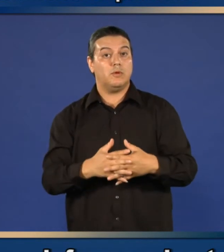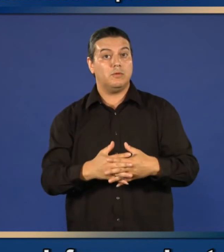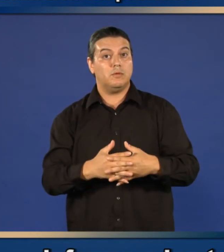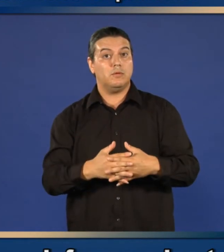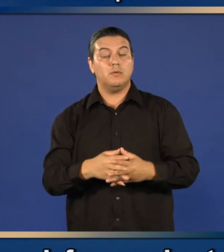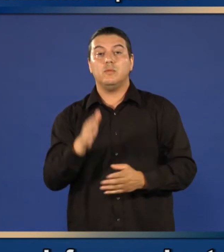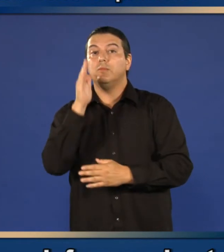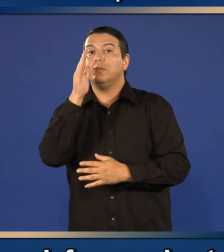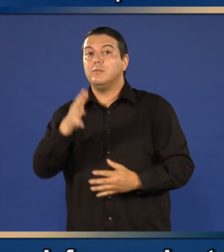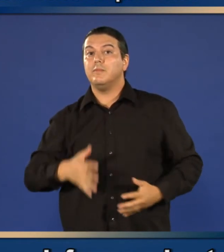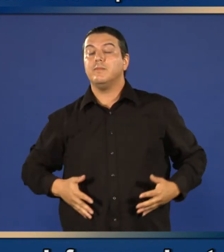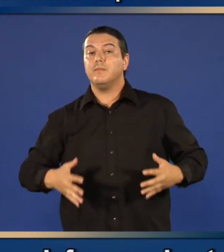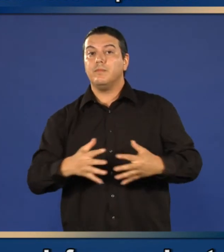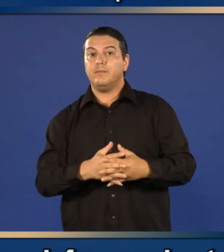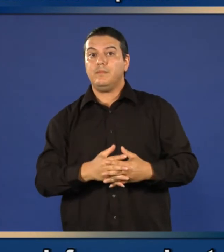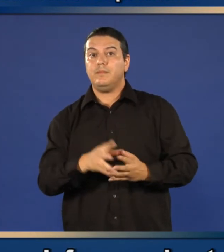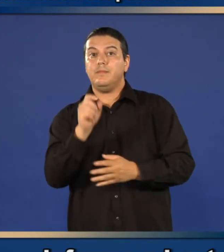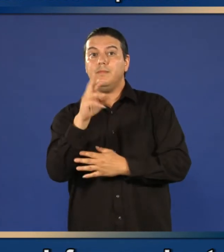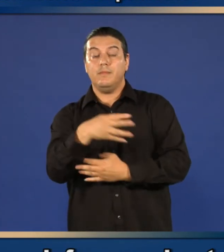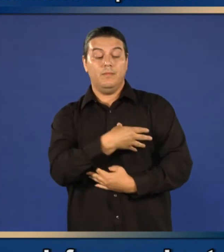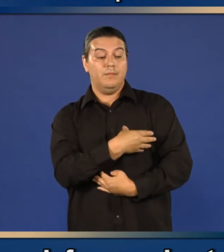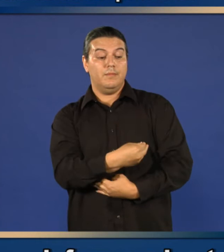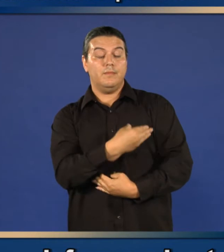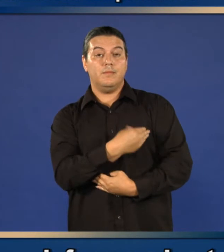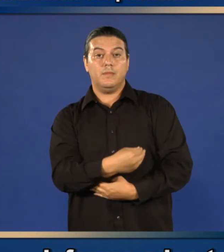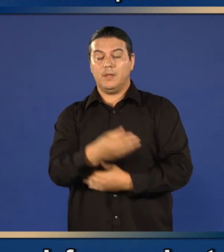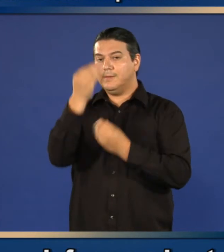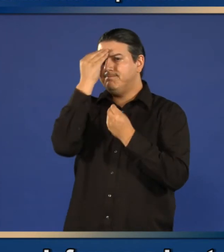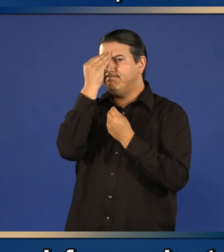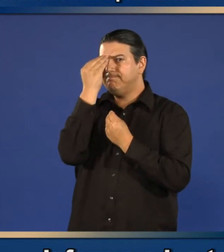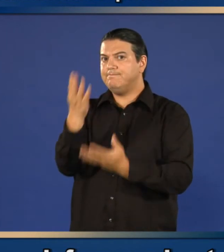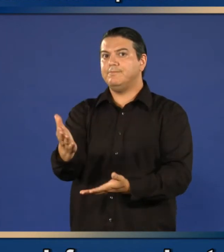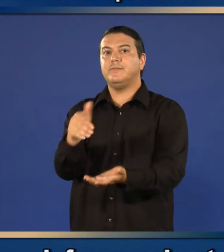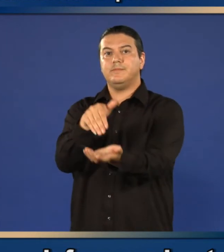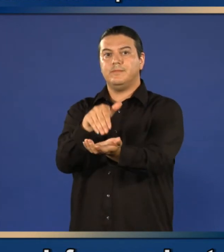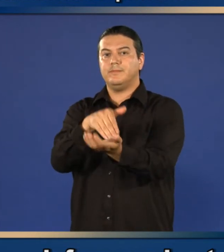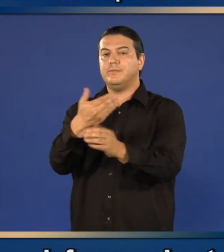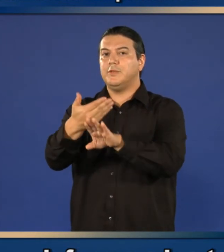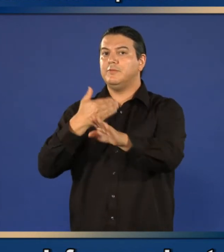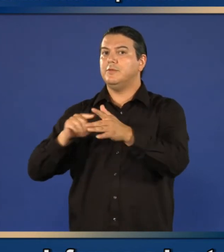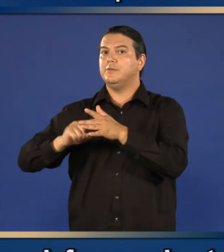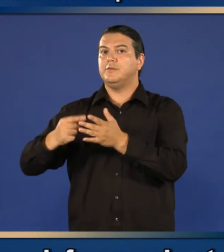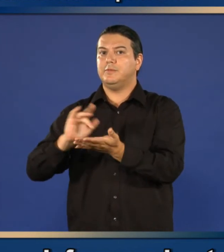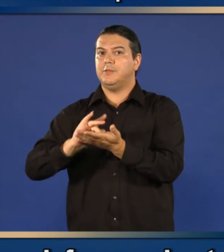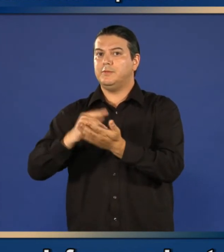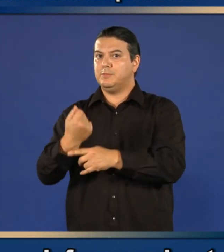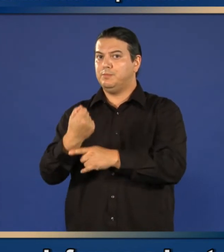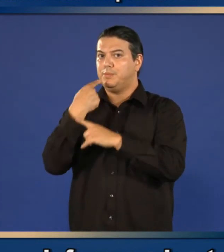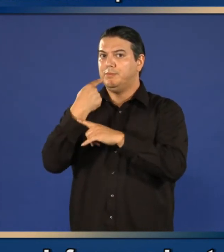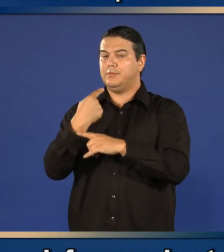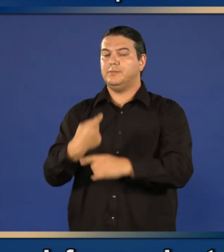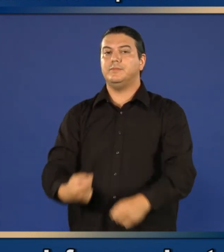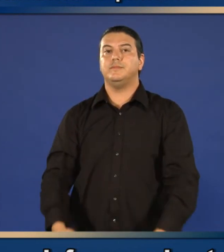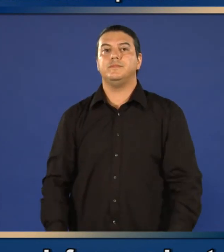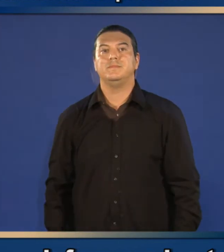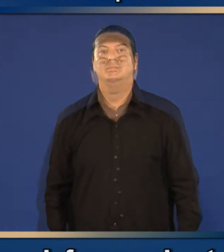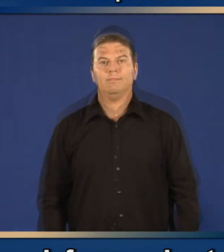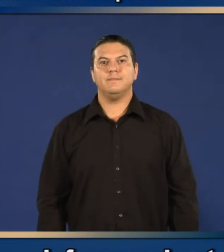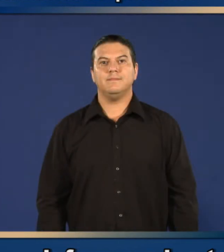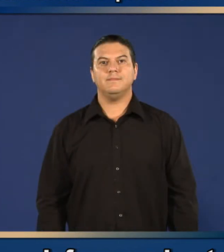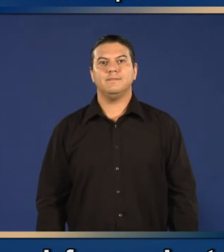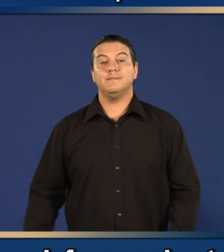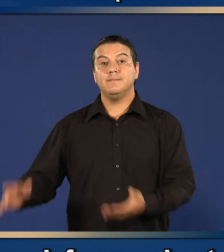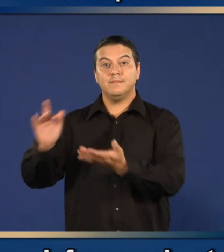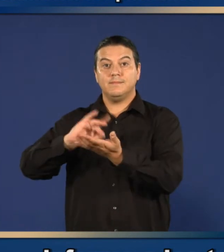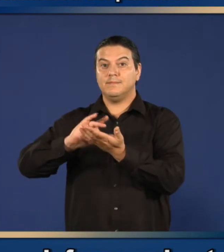informe a los trabajadores de emergencia de salud antes de empezar a tomar este medicamento